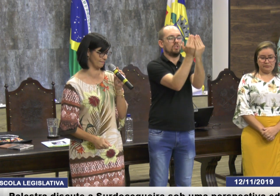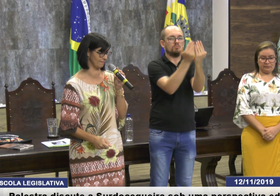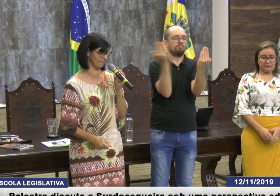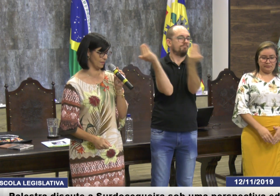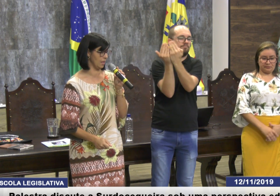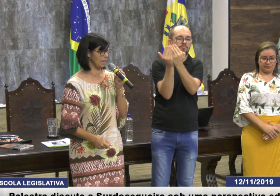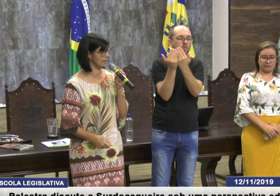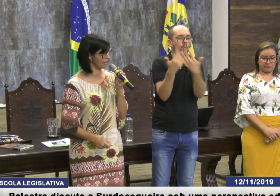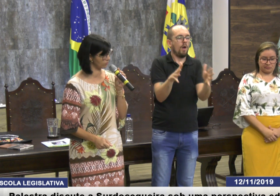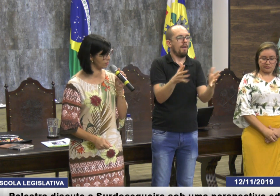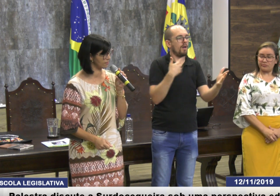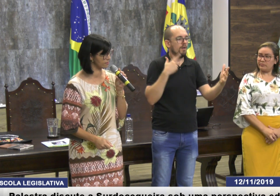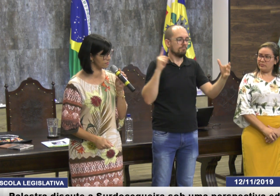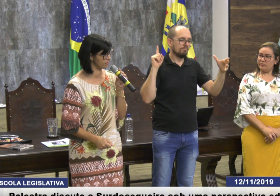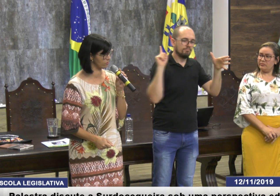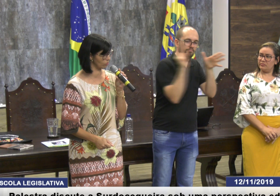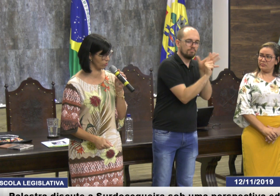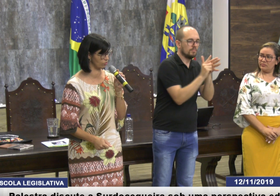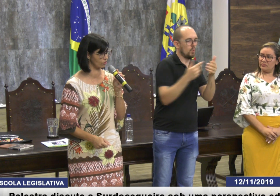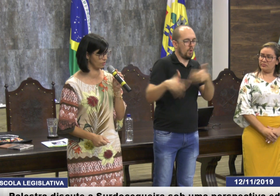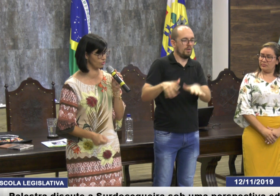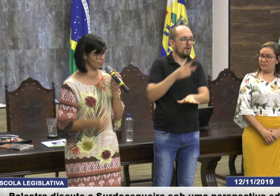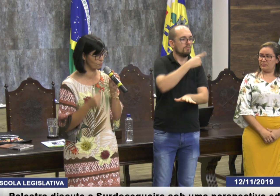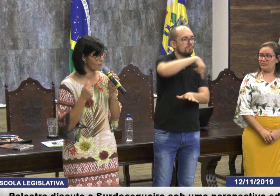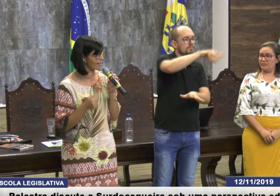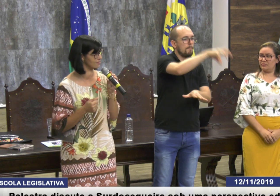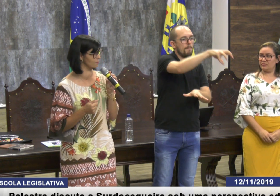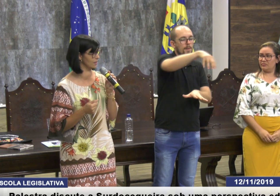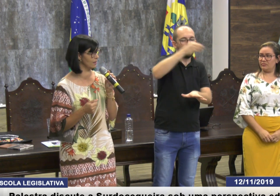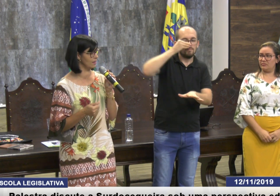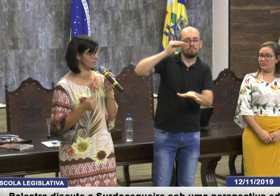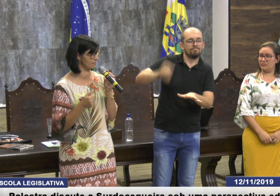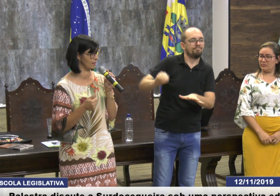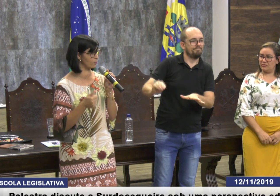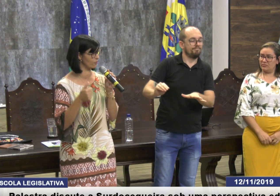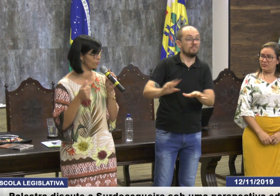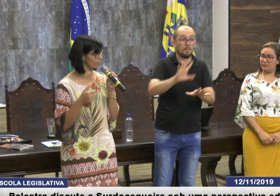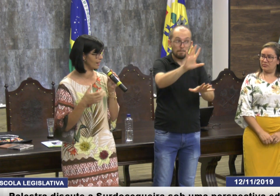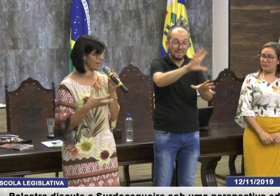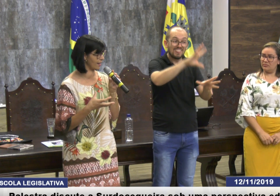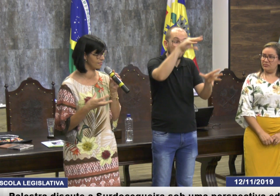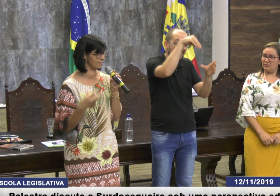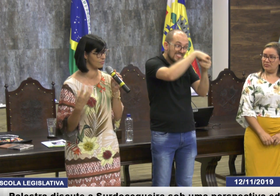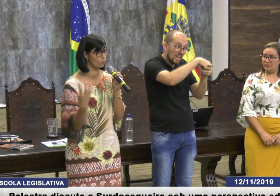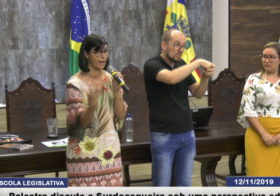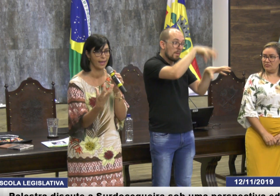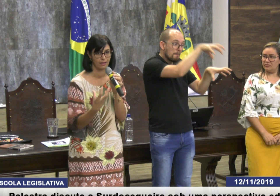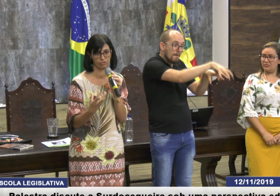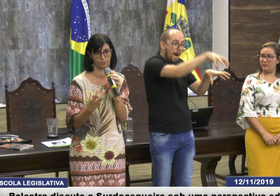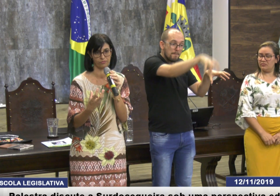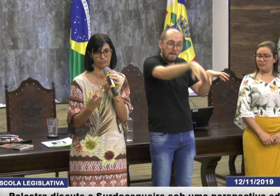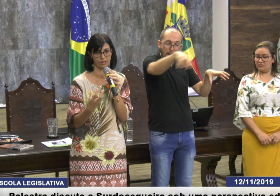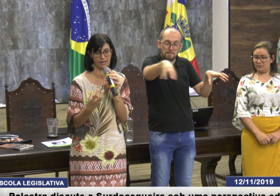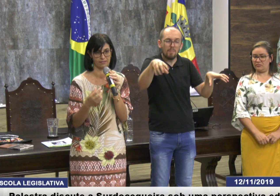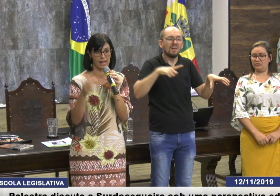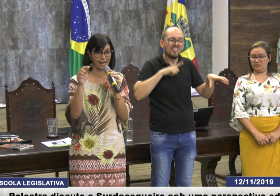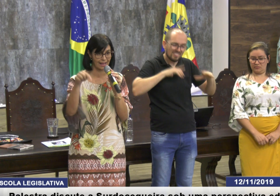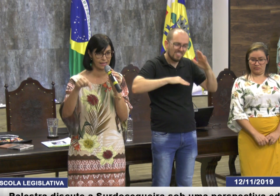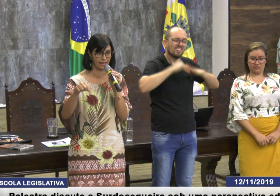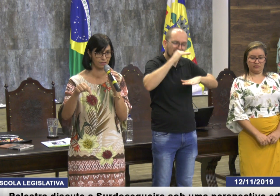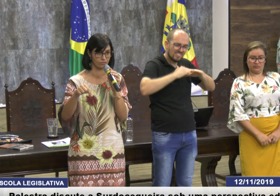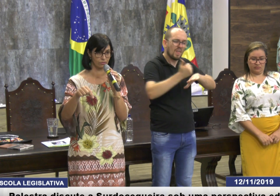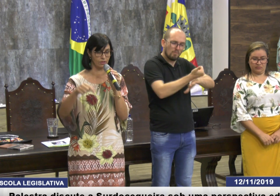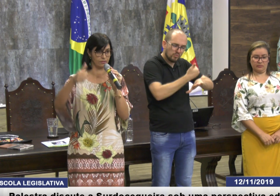instituições. E dentro dessas instituições, gente, pasmem, existem profissionais, existe uma rede de profissionais.